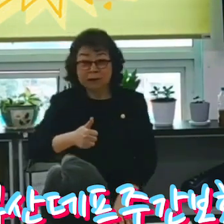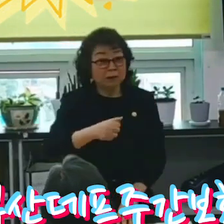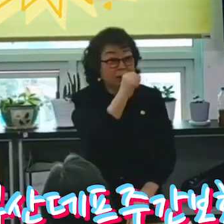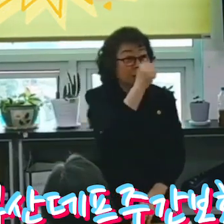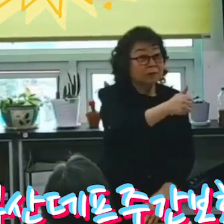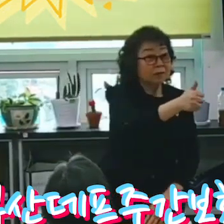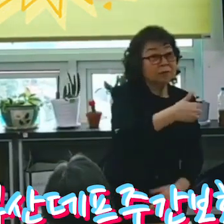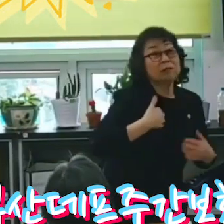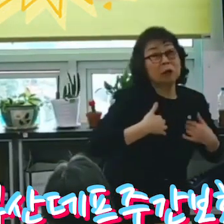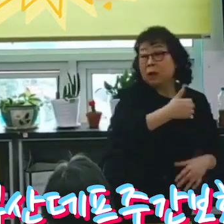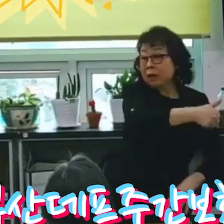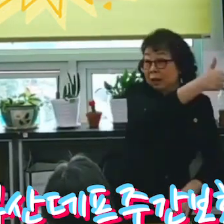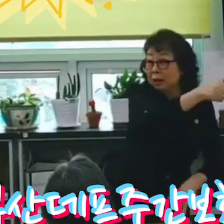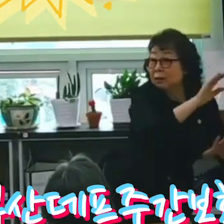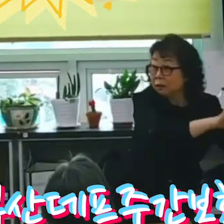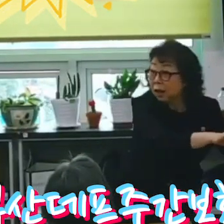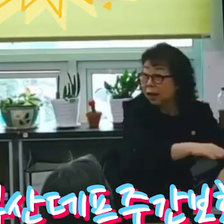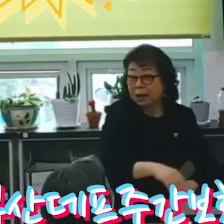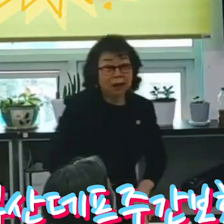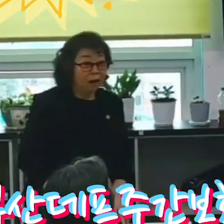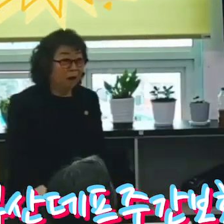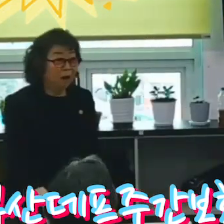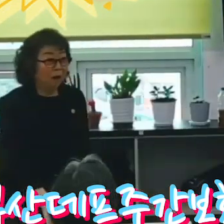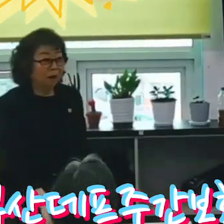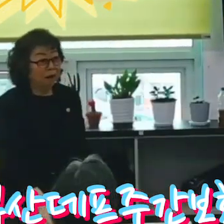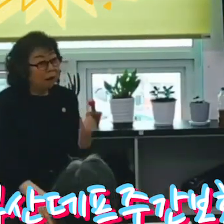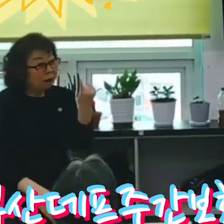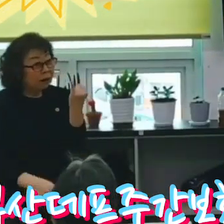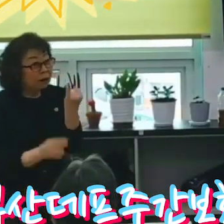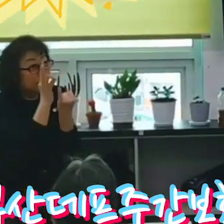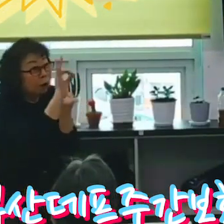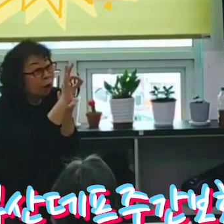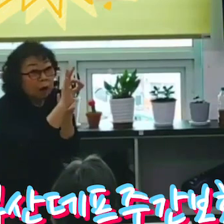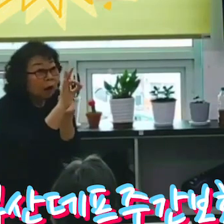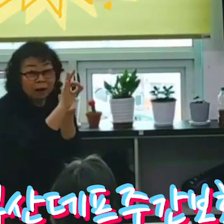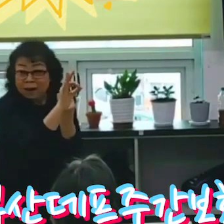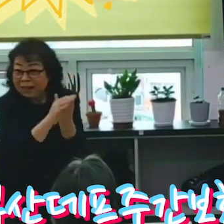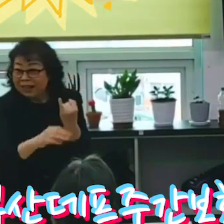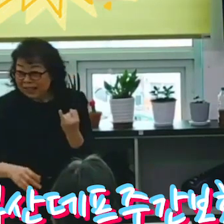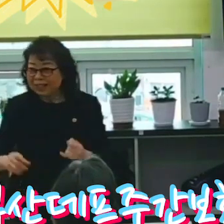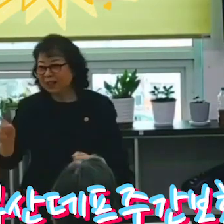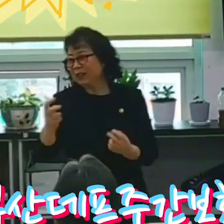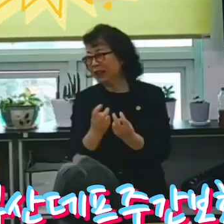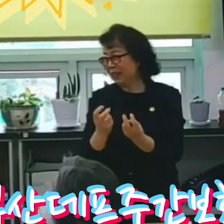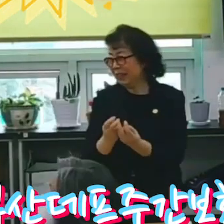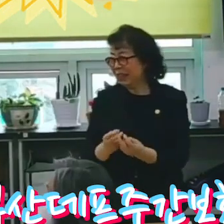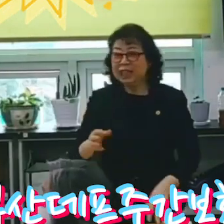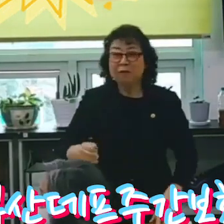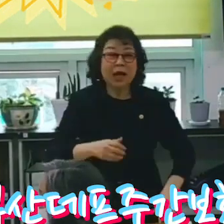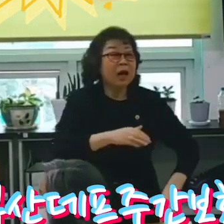얼마나 좋아요. 근데, 예, 바람 필 때 절대로 들키시면 안 돼요.